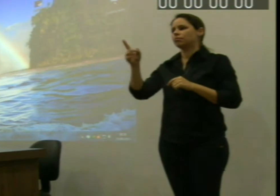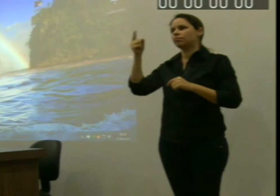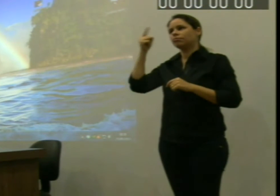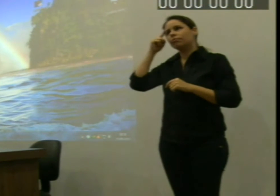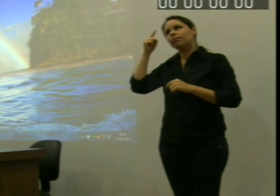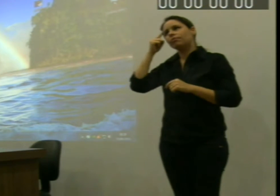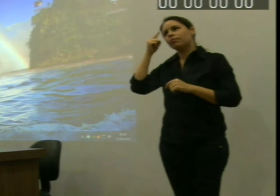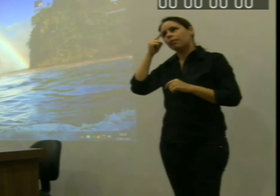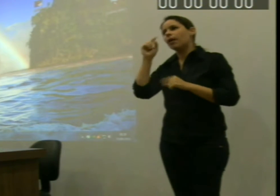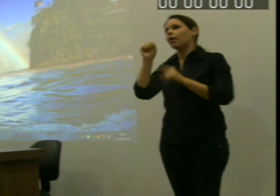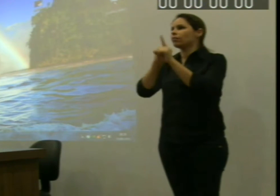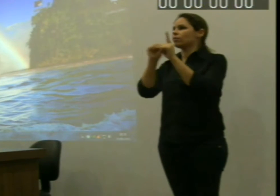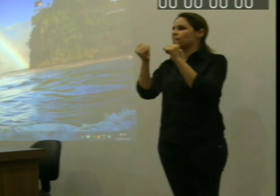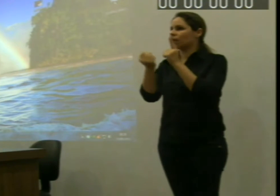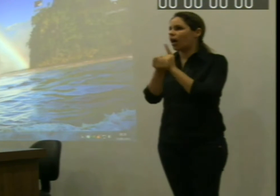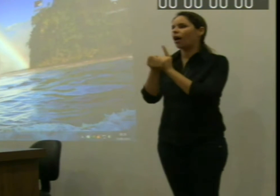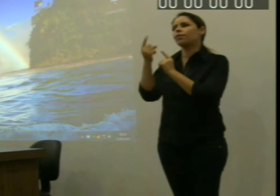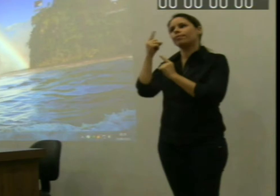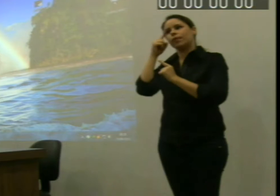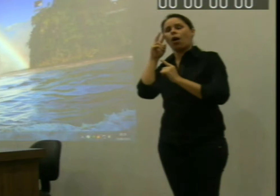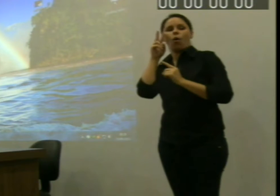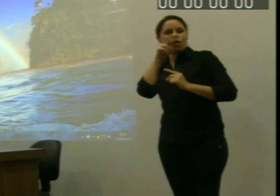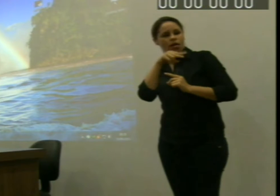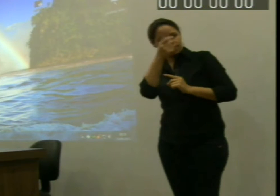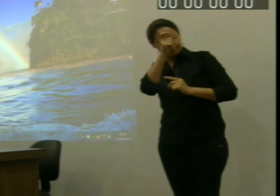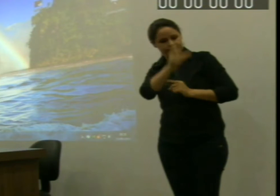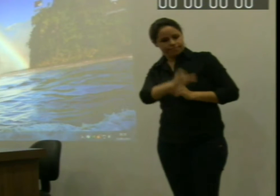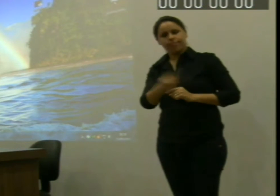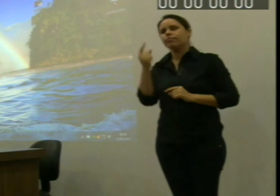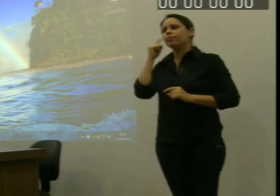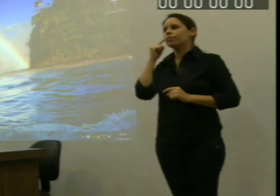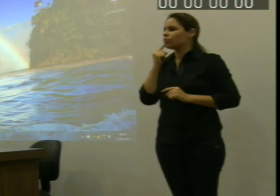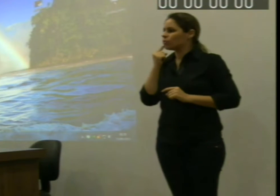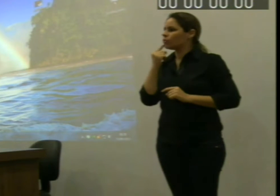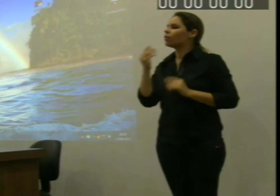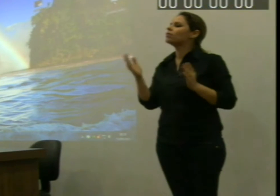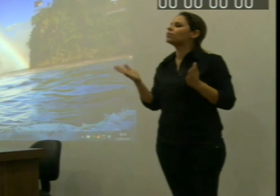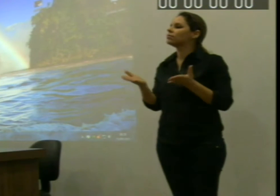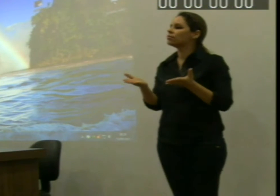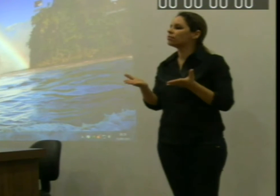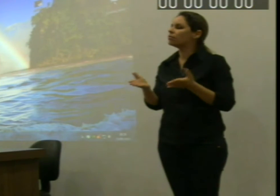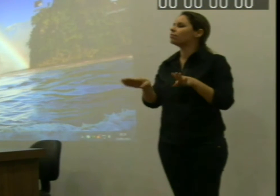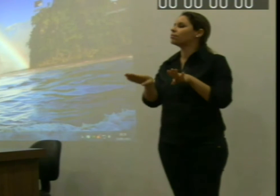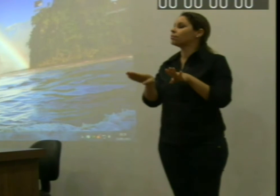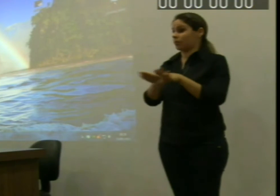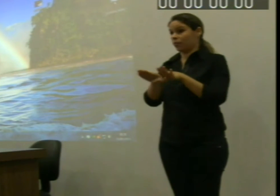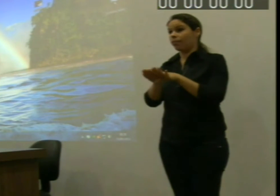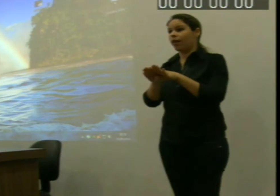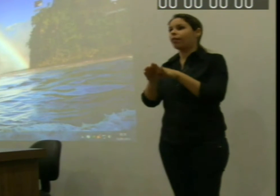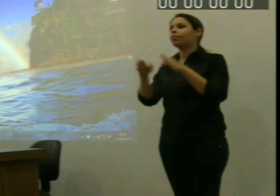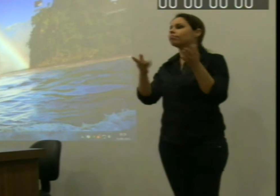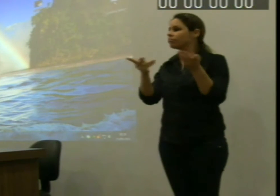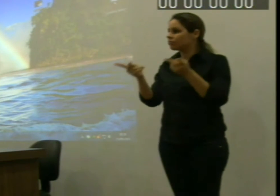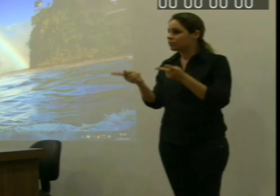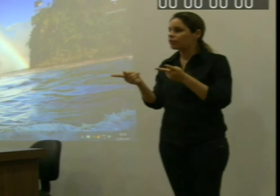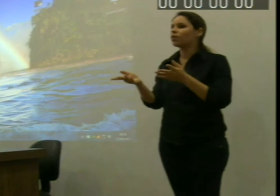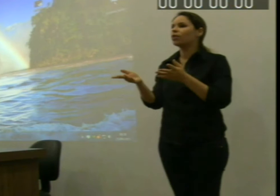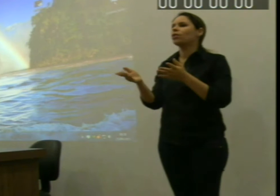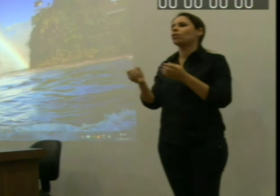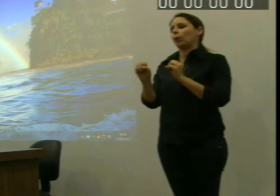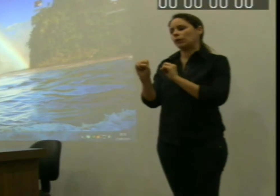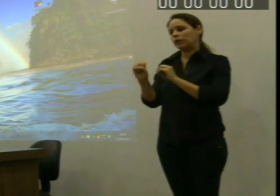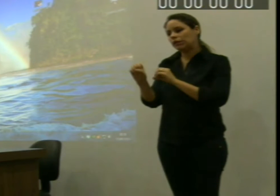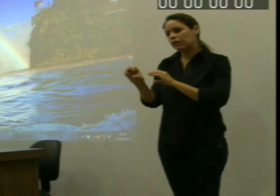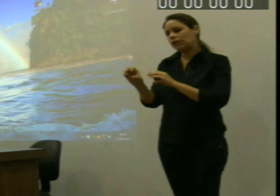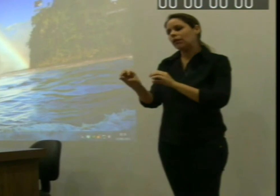comunidade para com o suro o evento também deseja ofertar aos profissionais da área novos aprendizados e